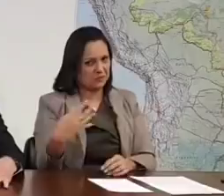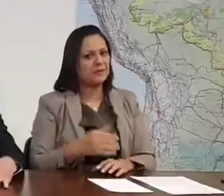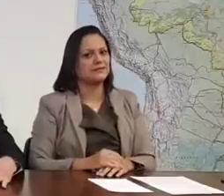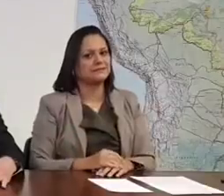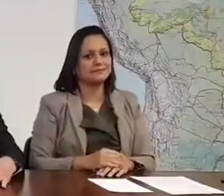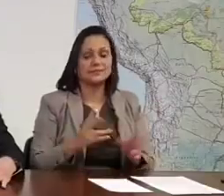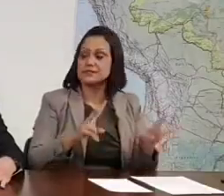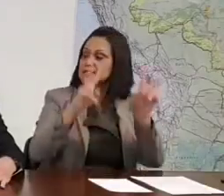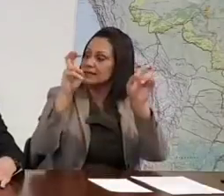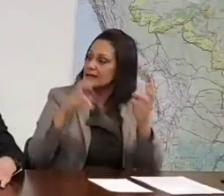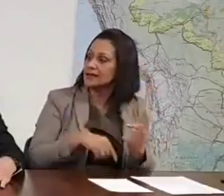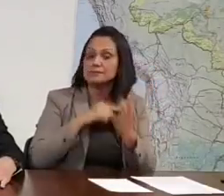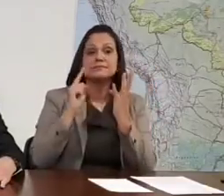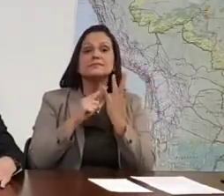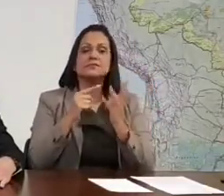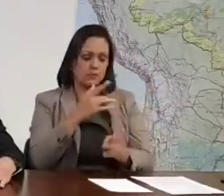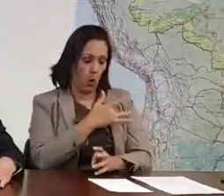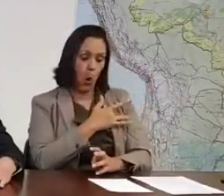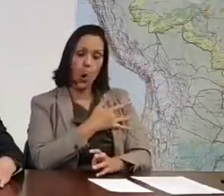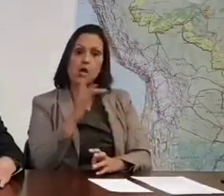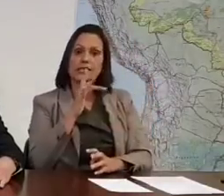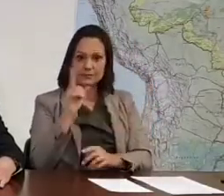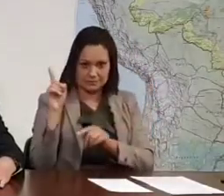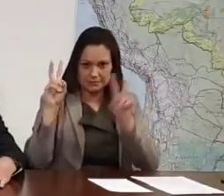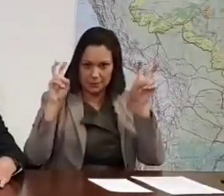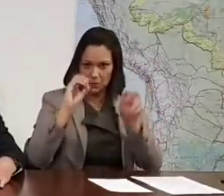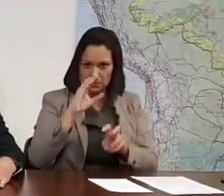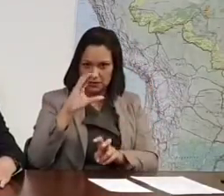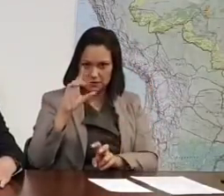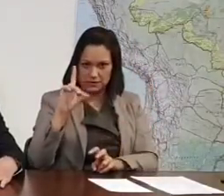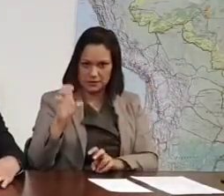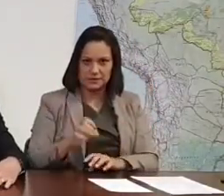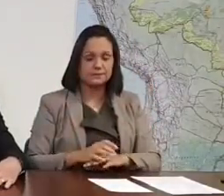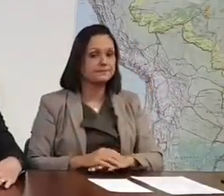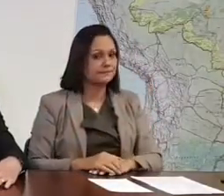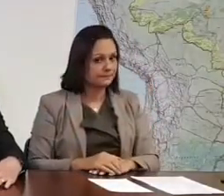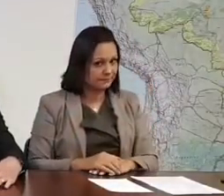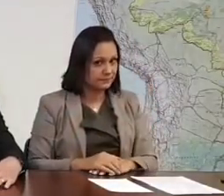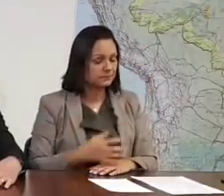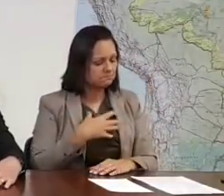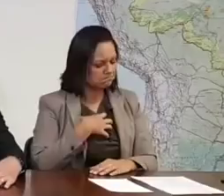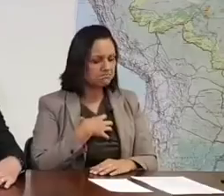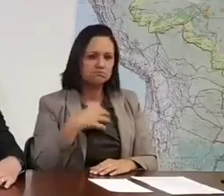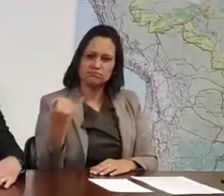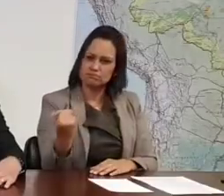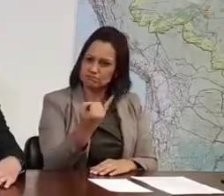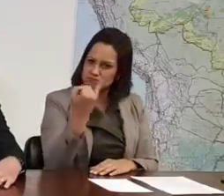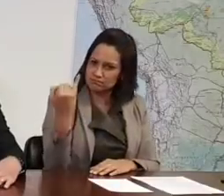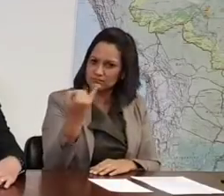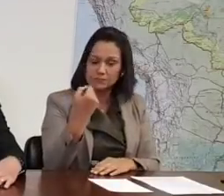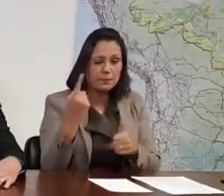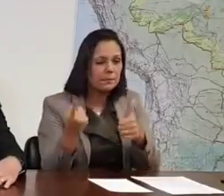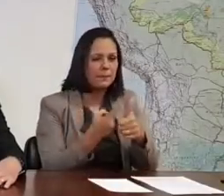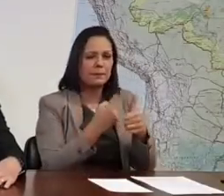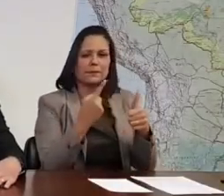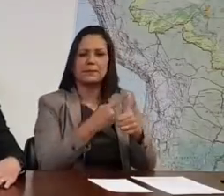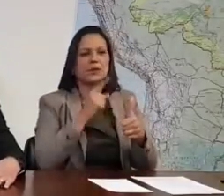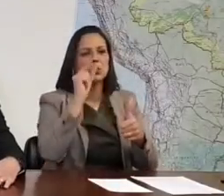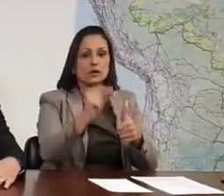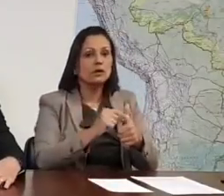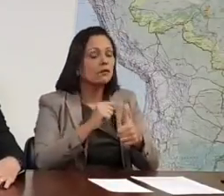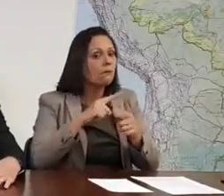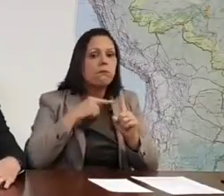Onyx, você der? Bom, acho que é muito importante, né? Primeiro, ressaltar o